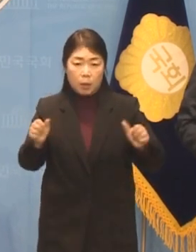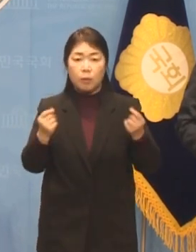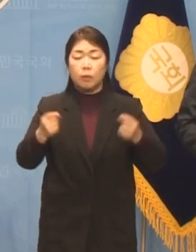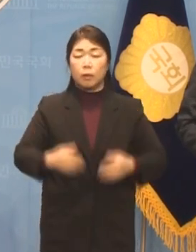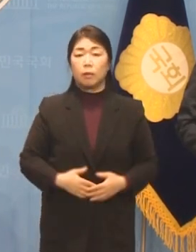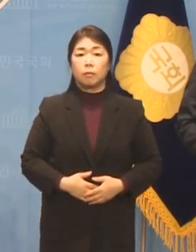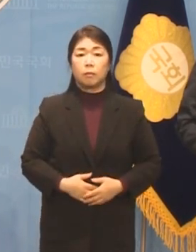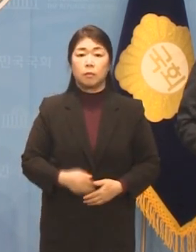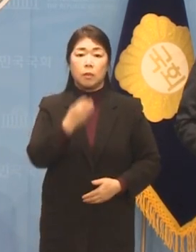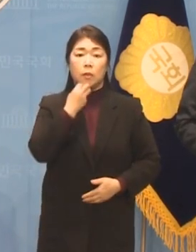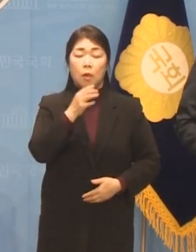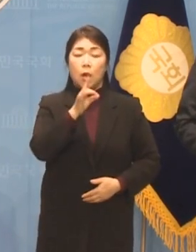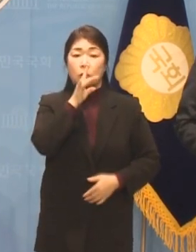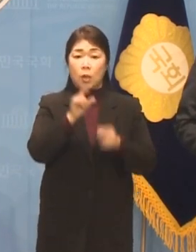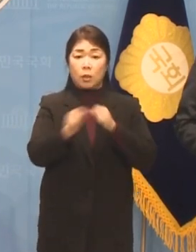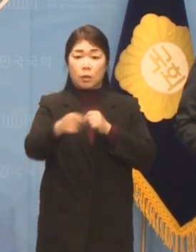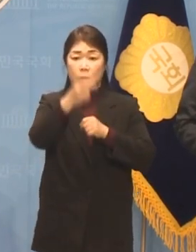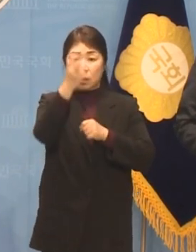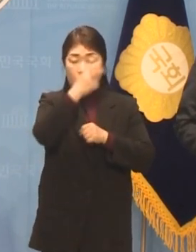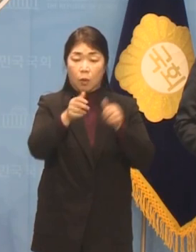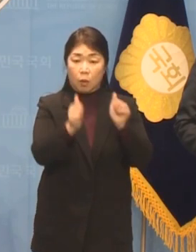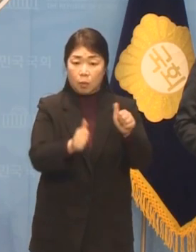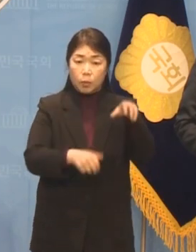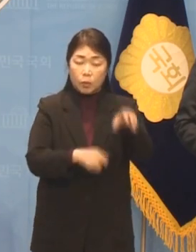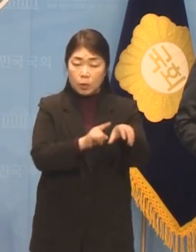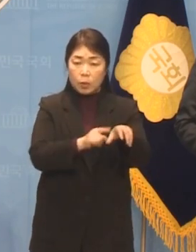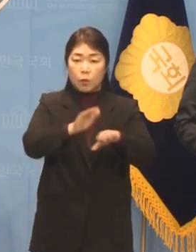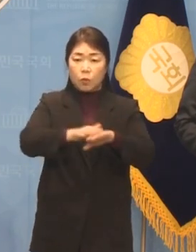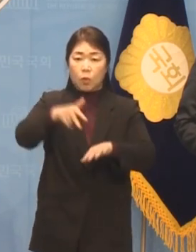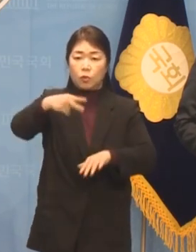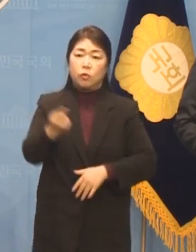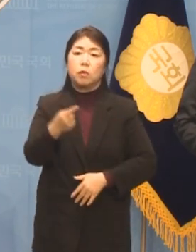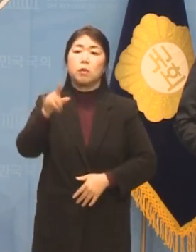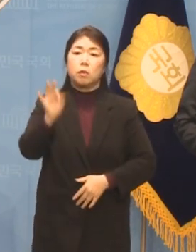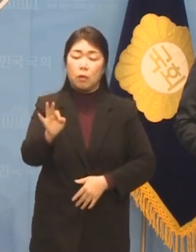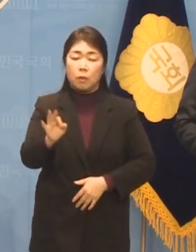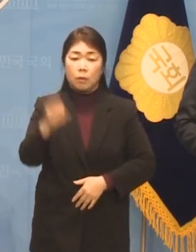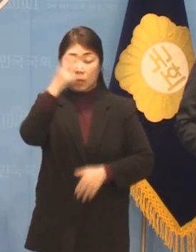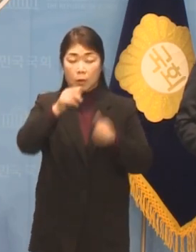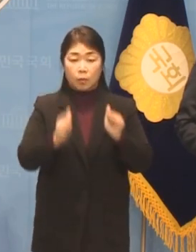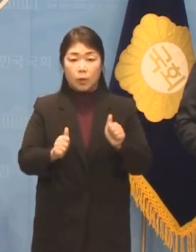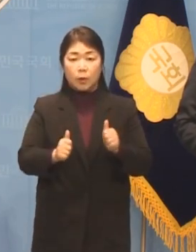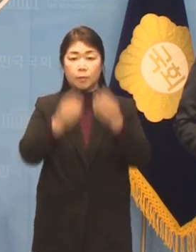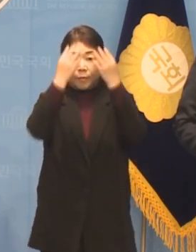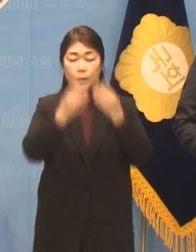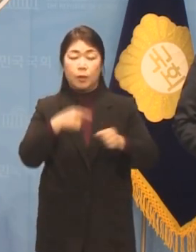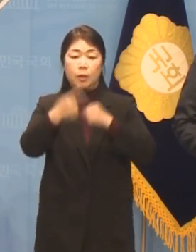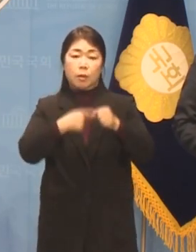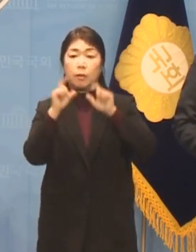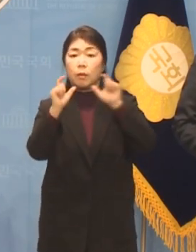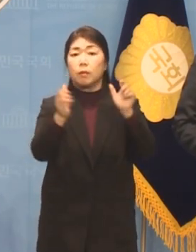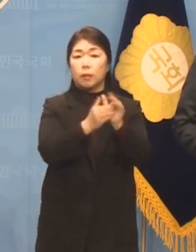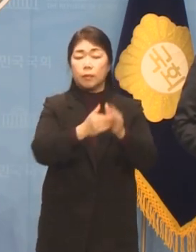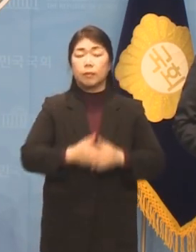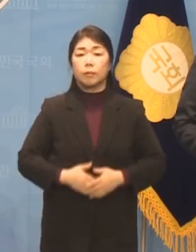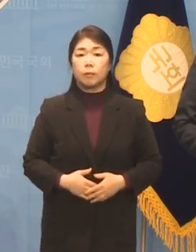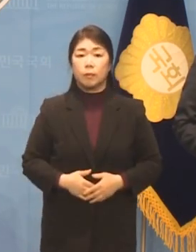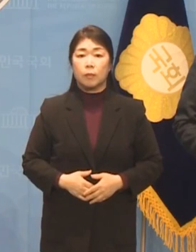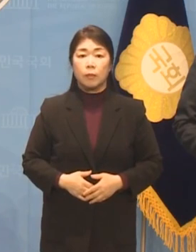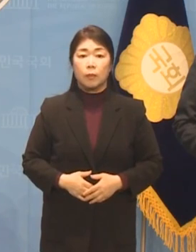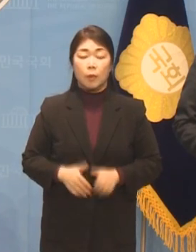서울중앙지방법원은 고발 사주 사건에 대해 손준성 검사에게 징역 1년을 선고했습니다. 법원은